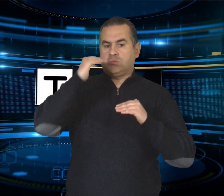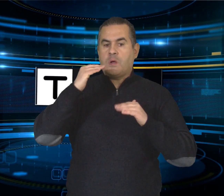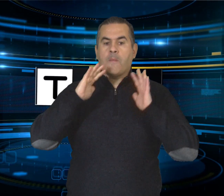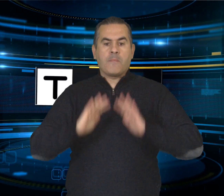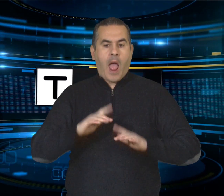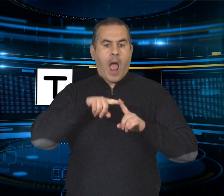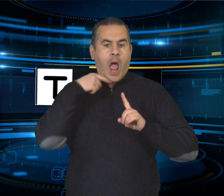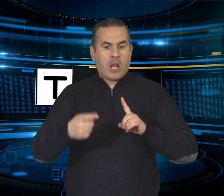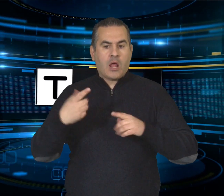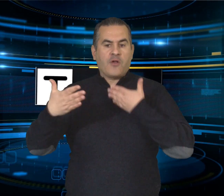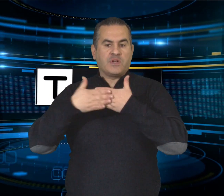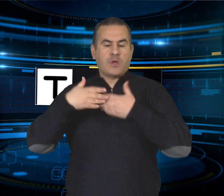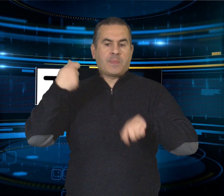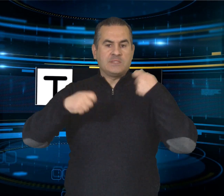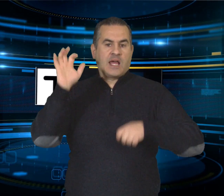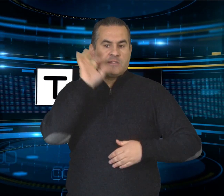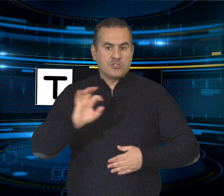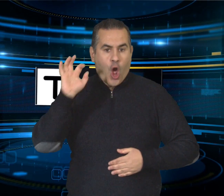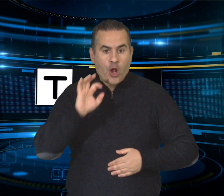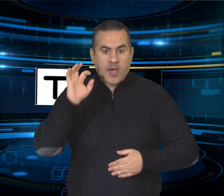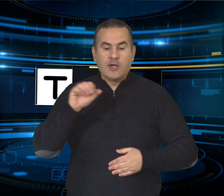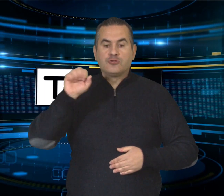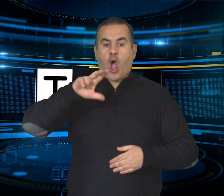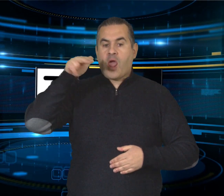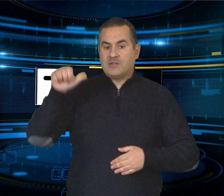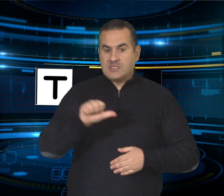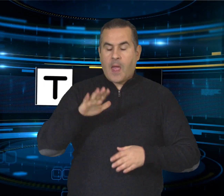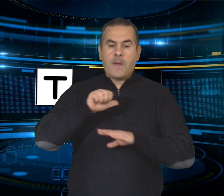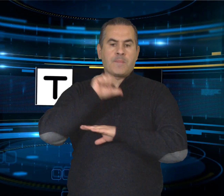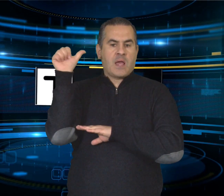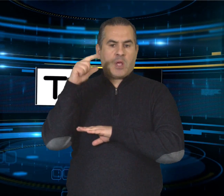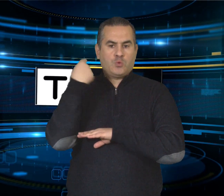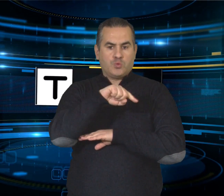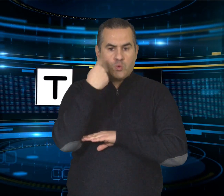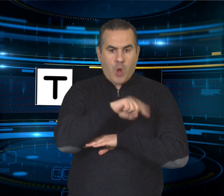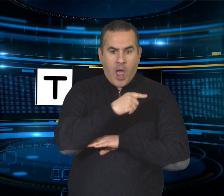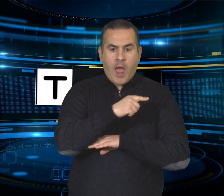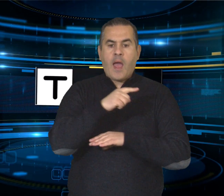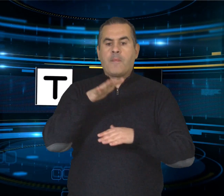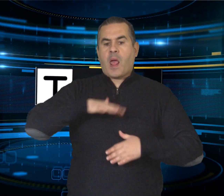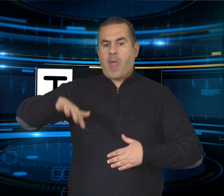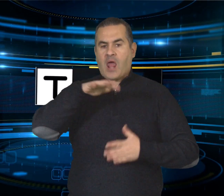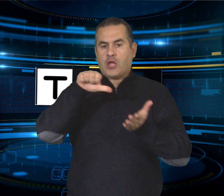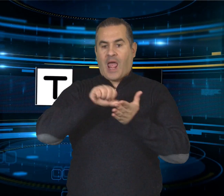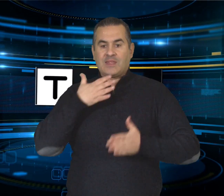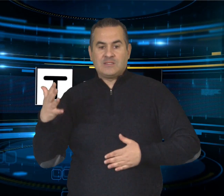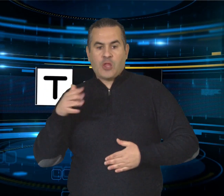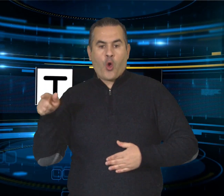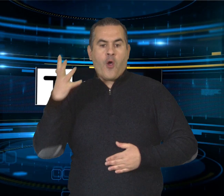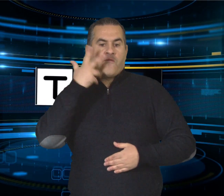il governatore al suo principale competitor, vale a dire Paolo Truzzo, sindaco di Cagliari. Probabilmente l'input dei leghisti, con